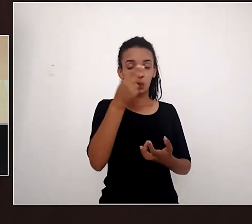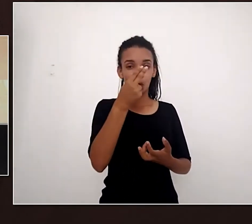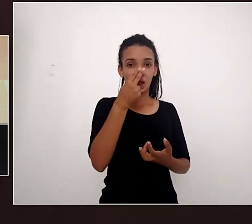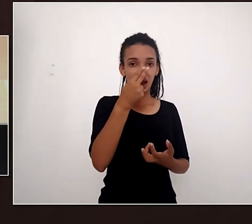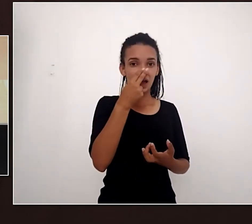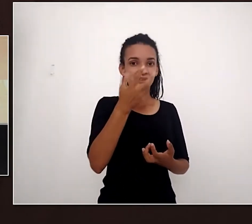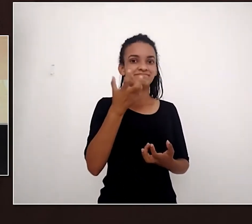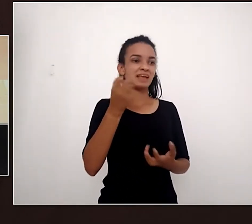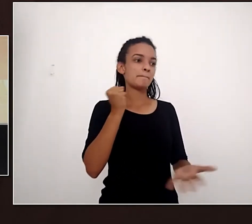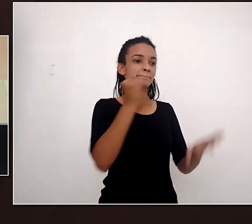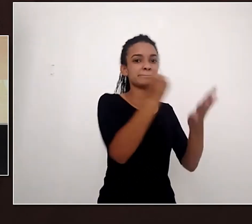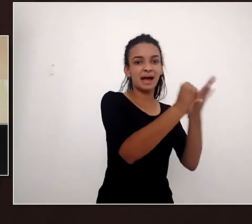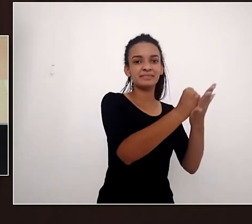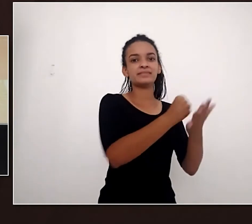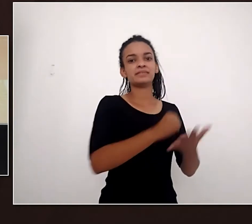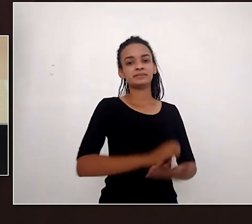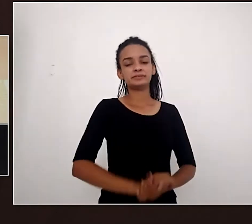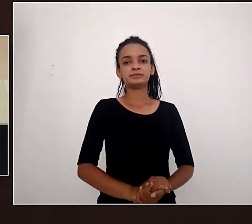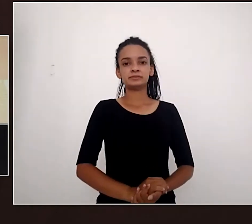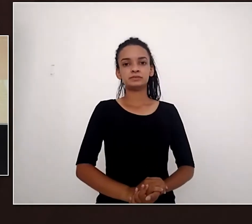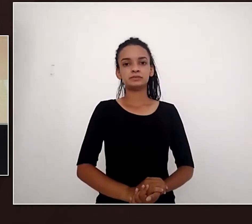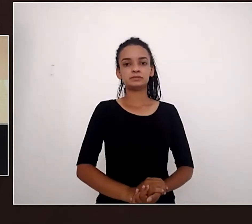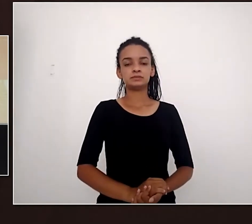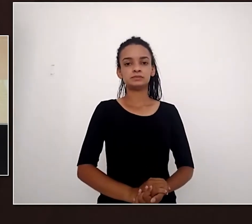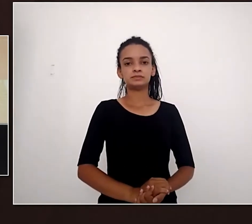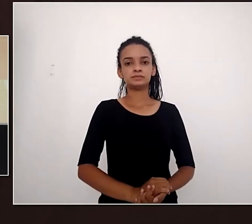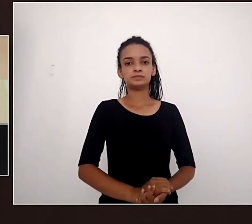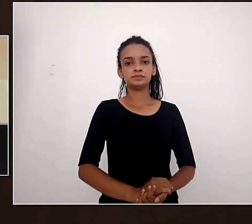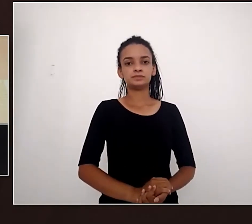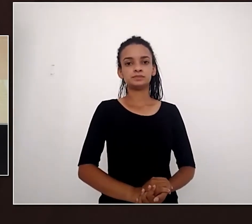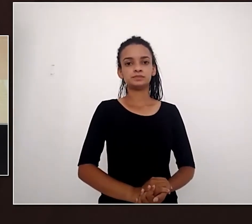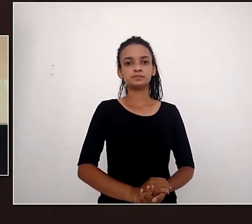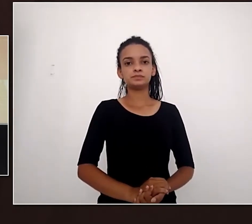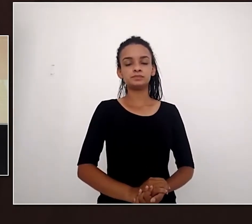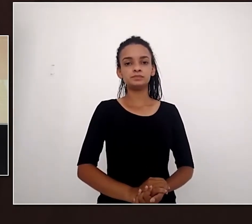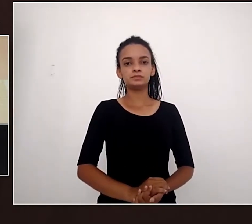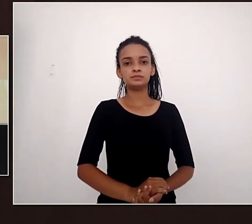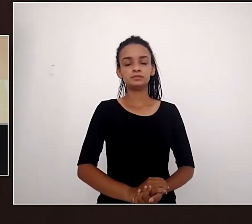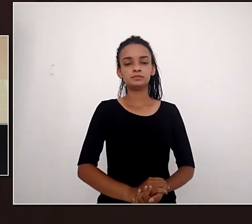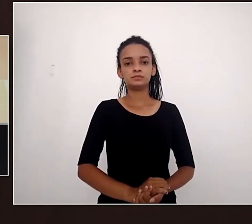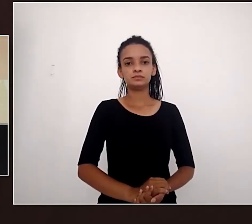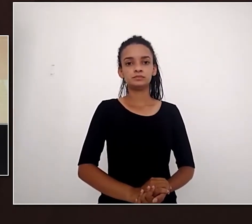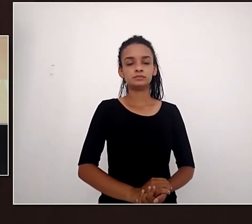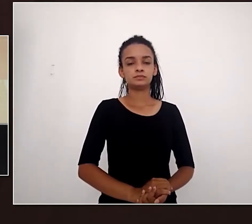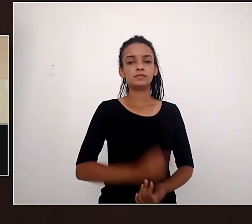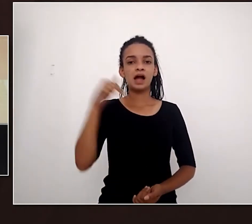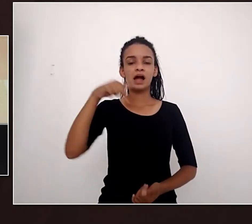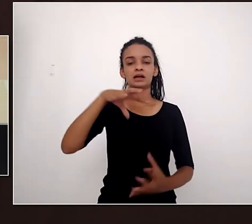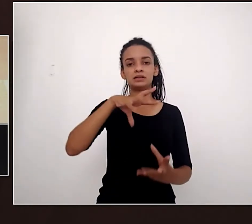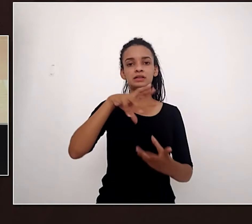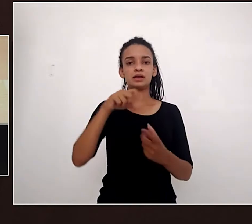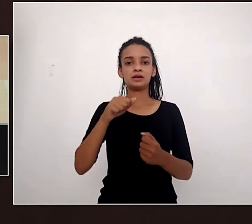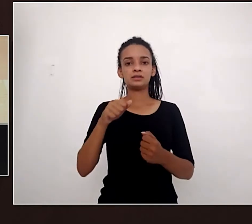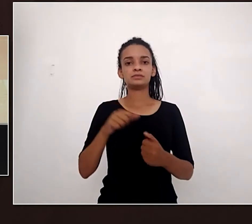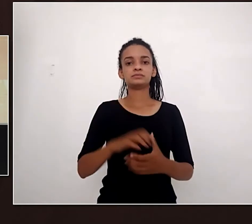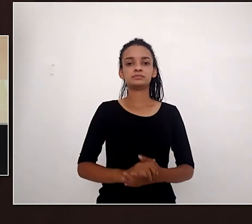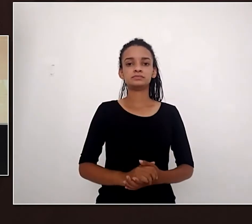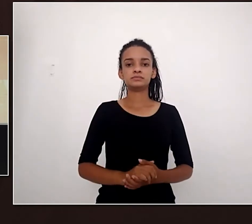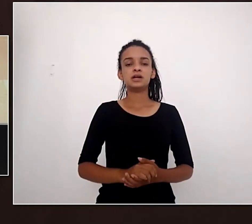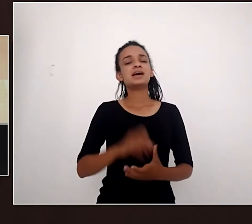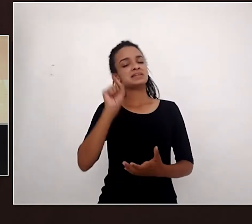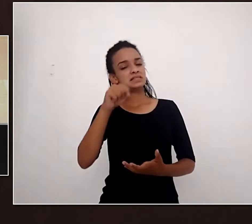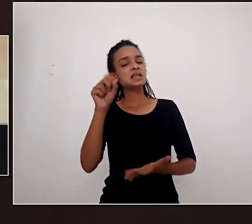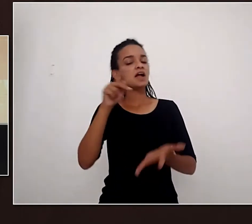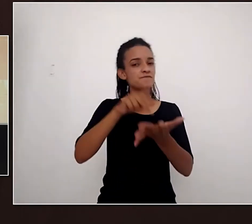que pregavam que Jesus viria como rei e estabeleceria seu rei na terra, e que na verdade é verdade, mas não é do jeito que